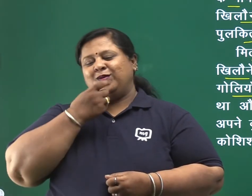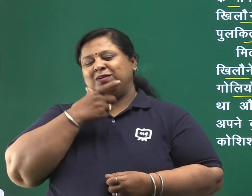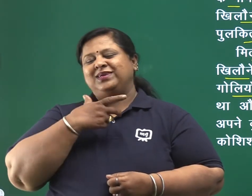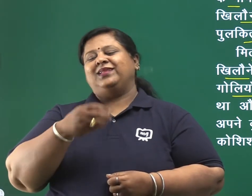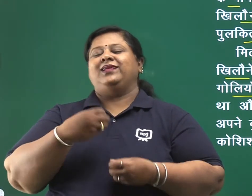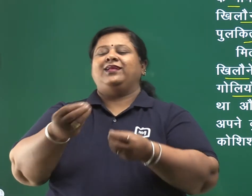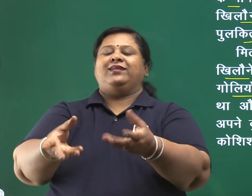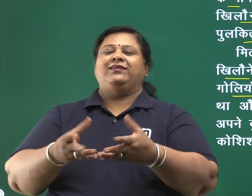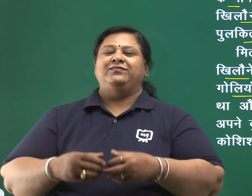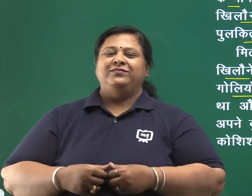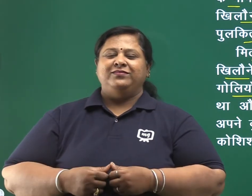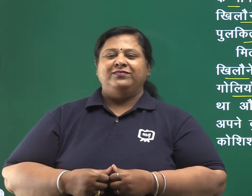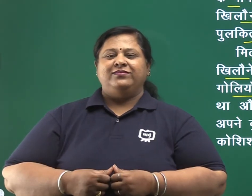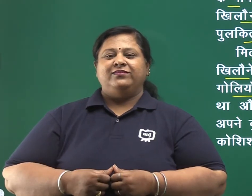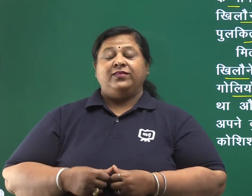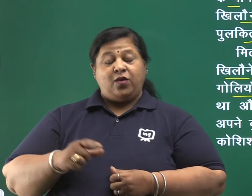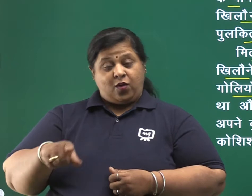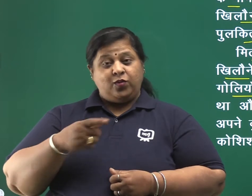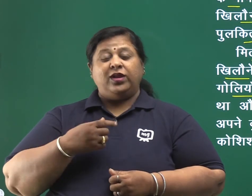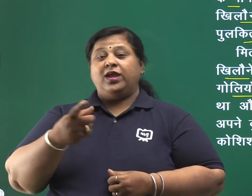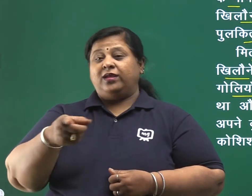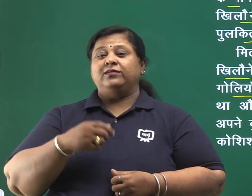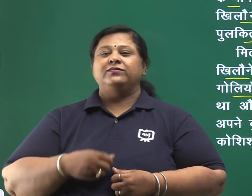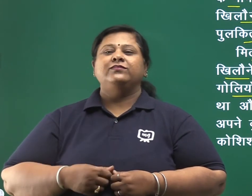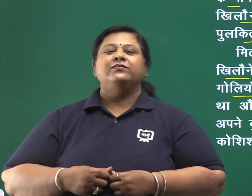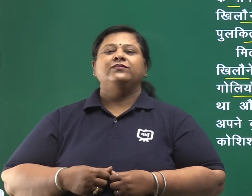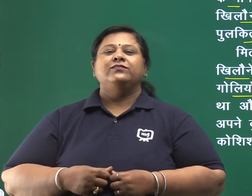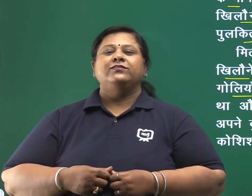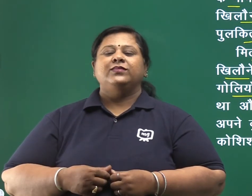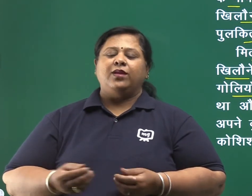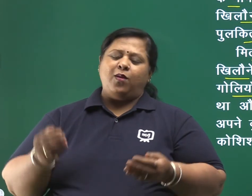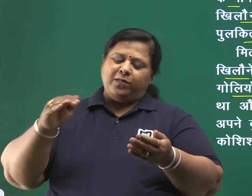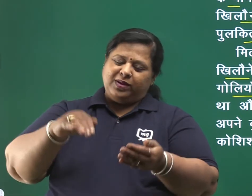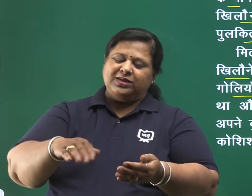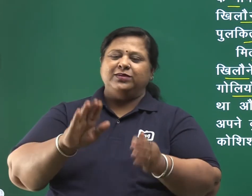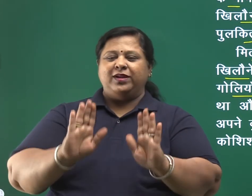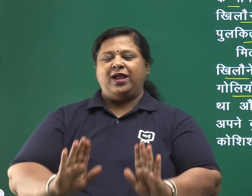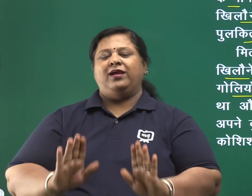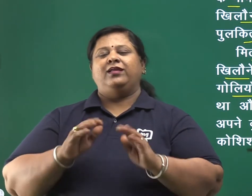खुशियां देता था और उनके बीच रहकर